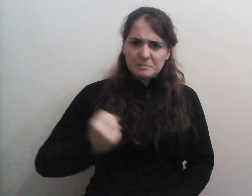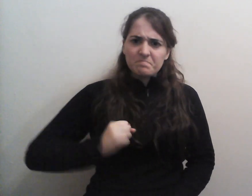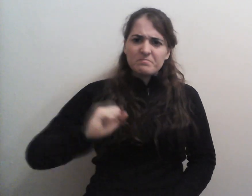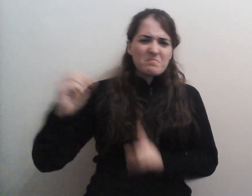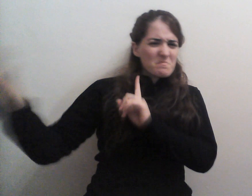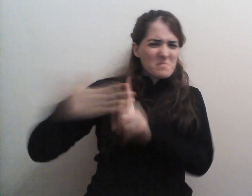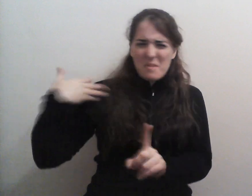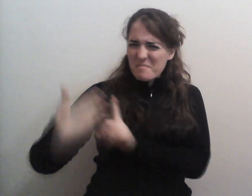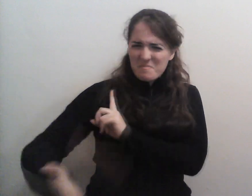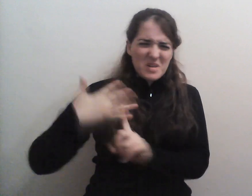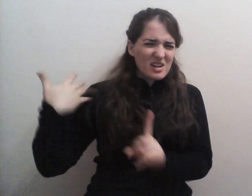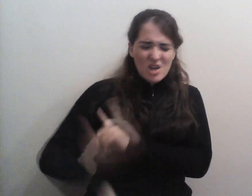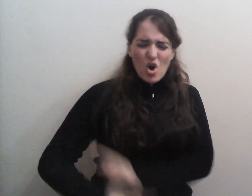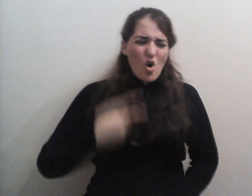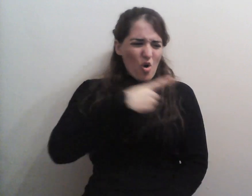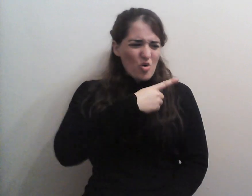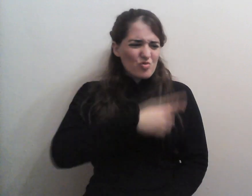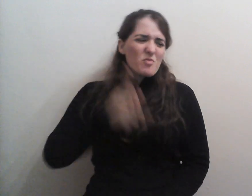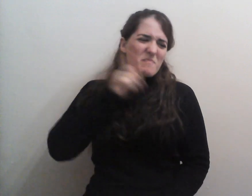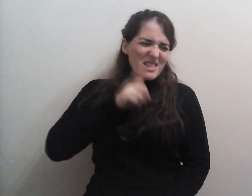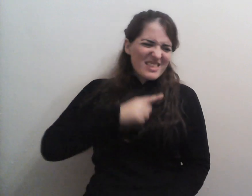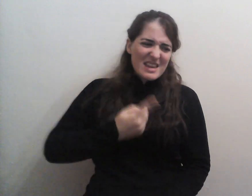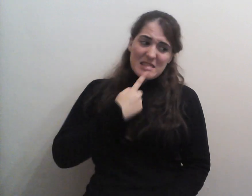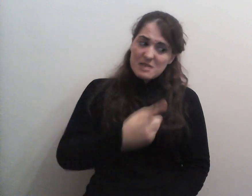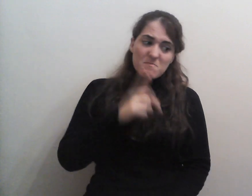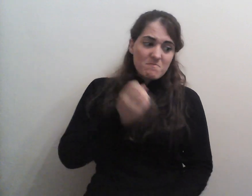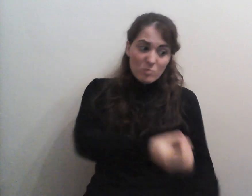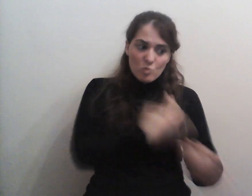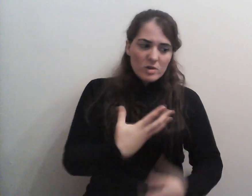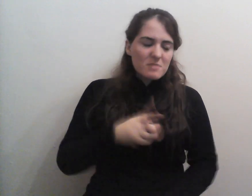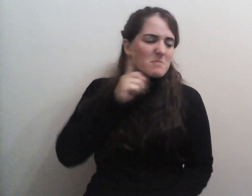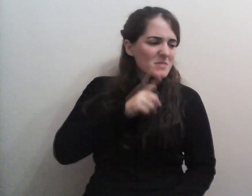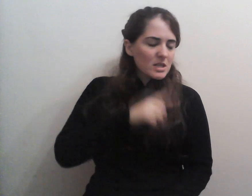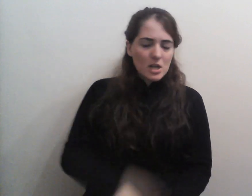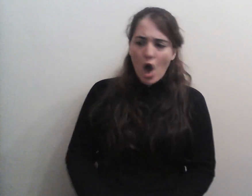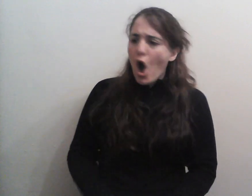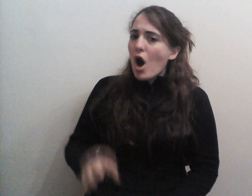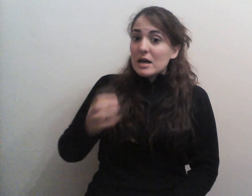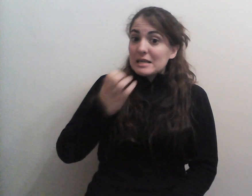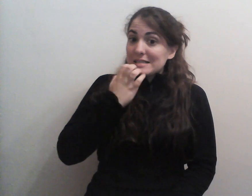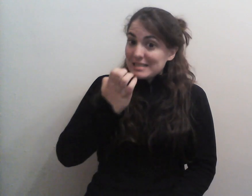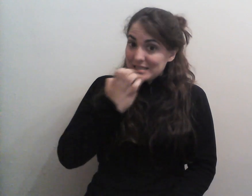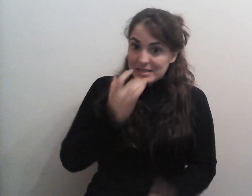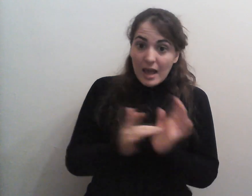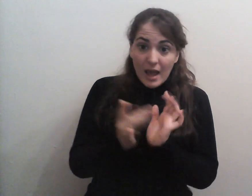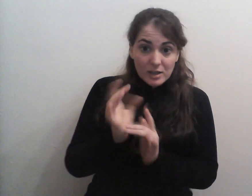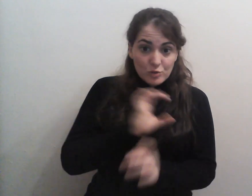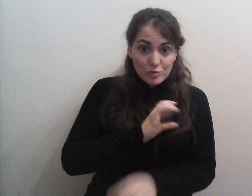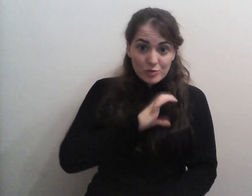voy a retractar de todo. Pero los discípulos no se retractaron. De hecho, hasta Tomás, el que dudaba, derramó su sangre por